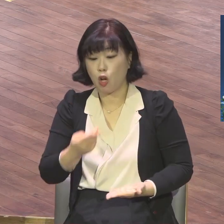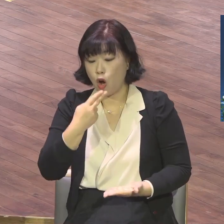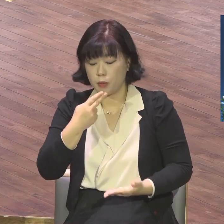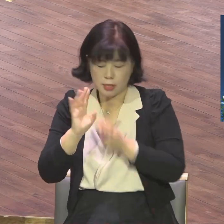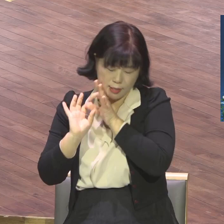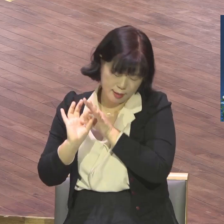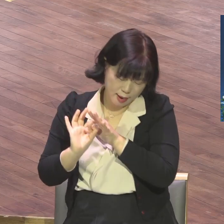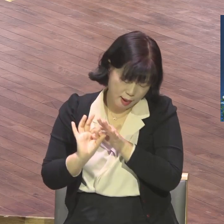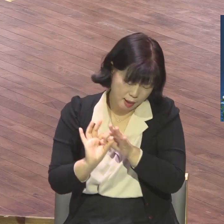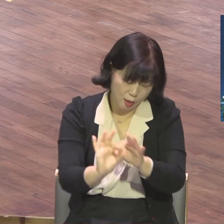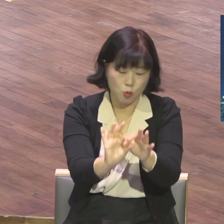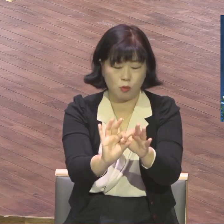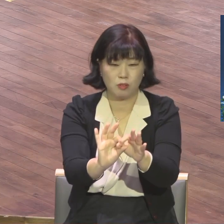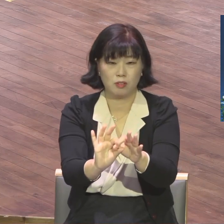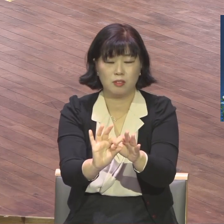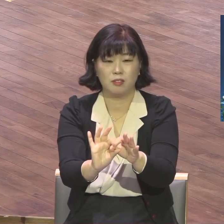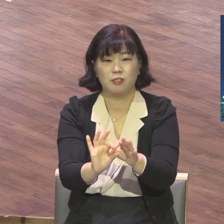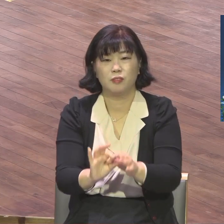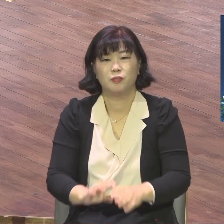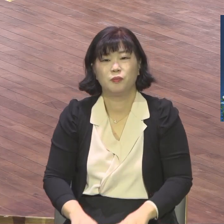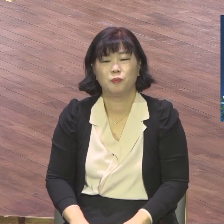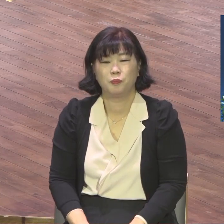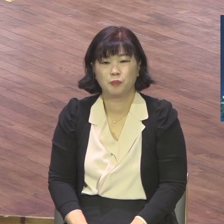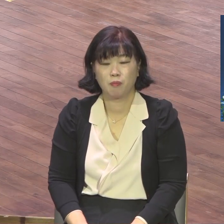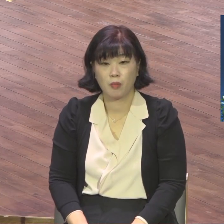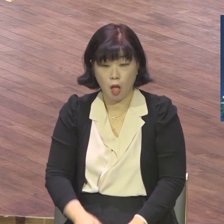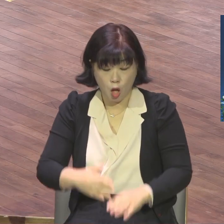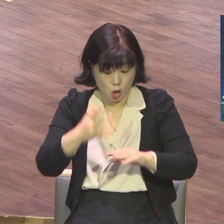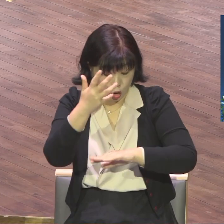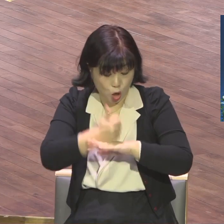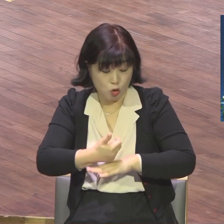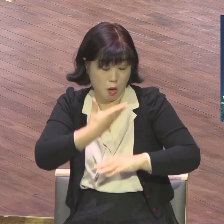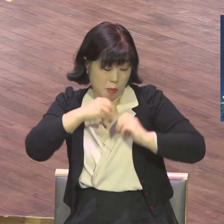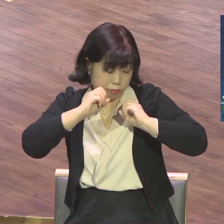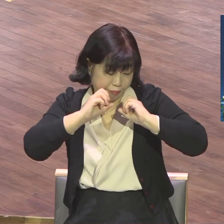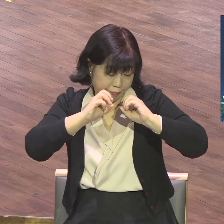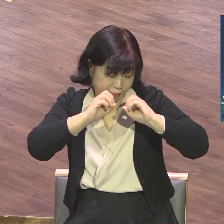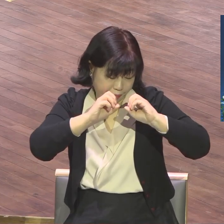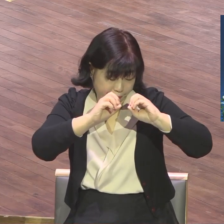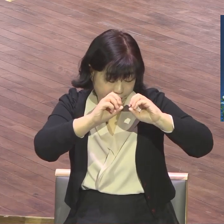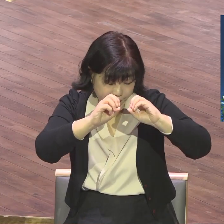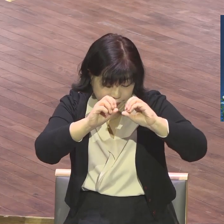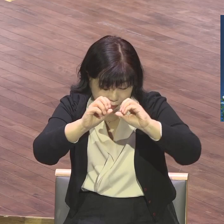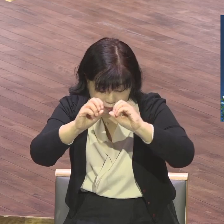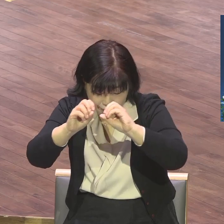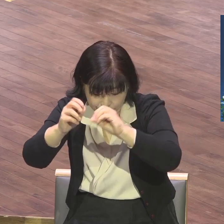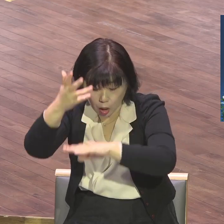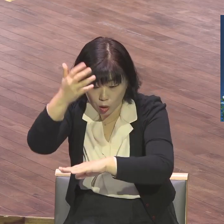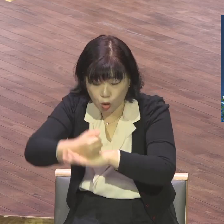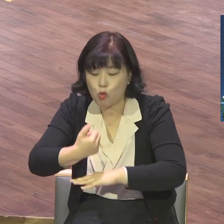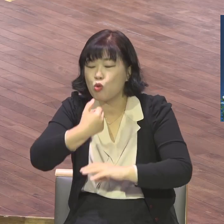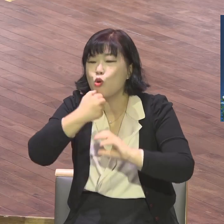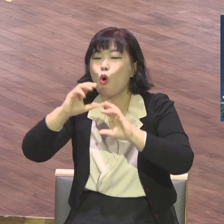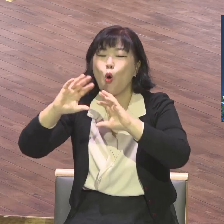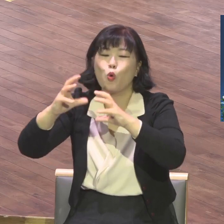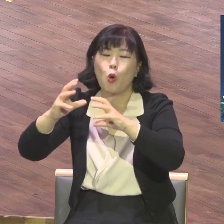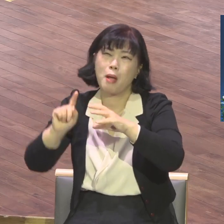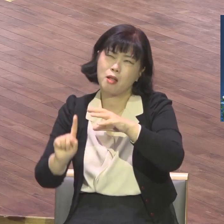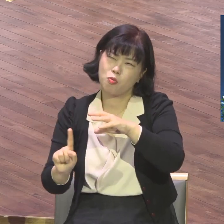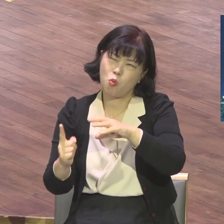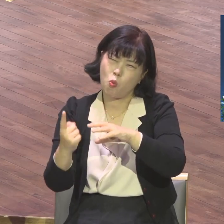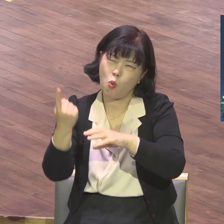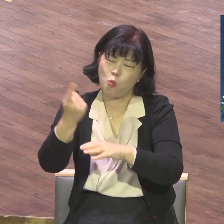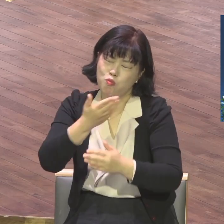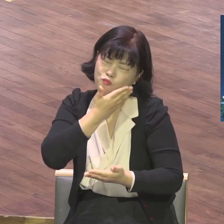특별히 로마의 최고 권력층까지 복음이 전개되었습니다. 실제 역사 자료를 보면 로마